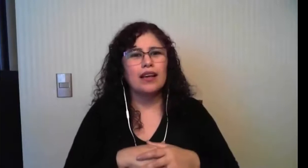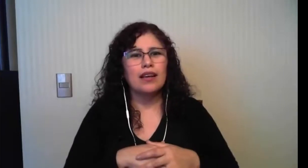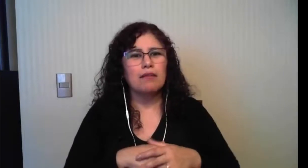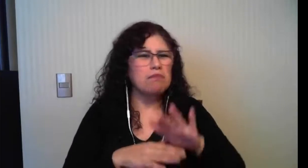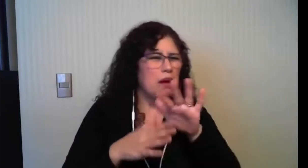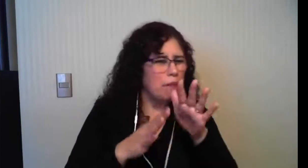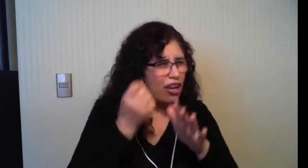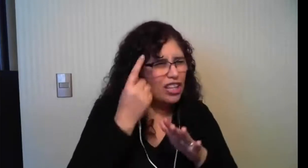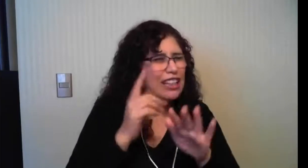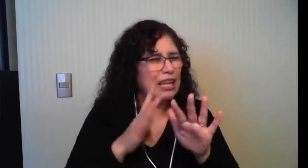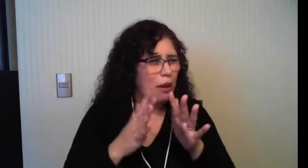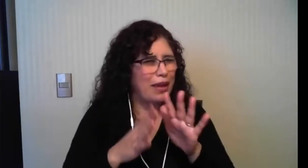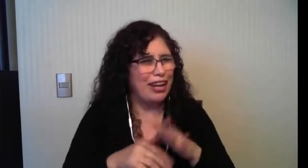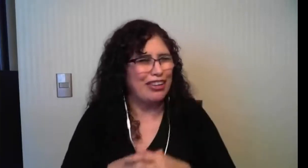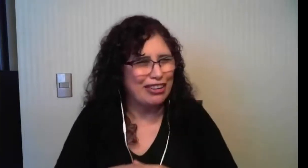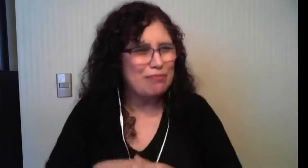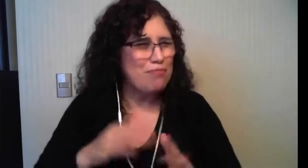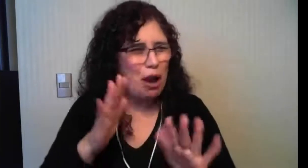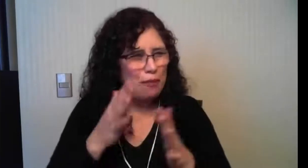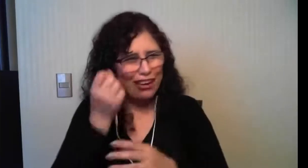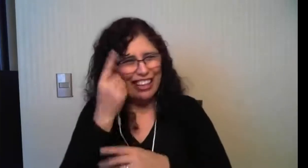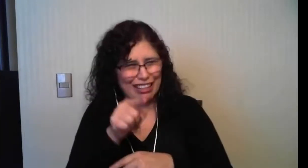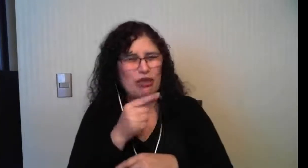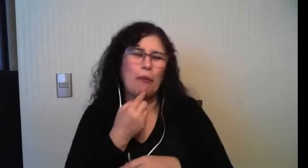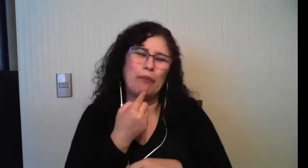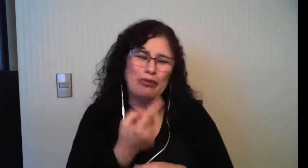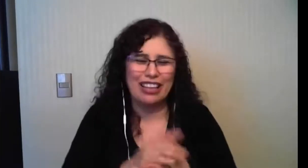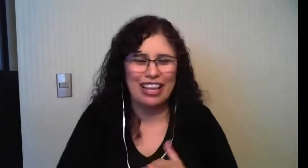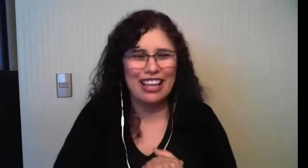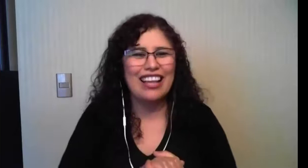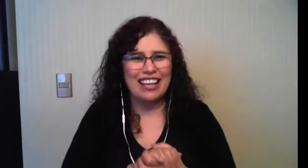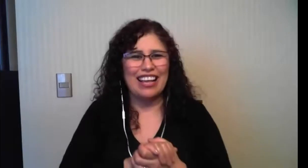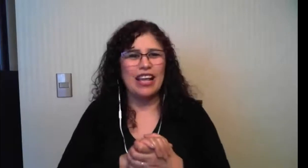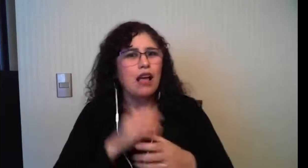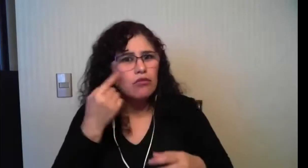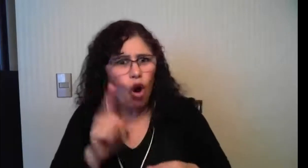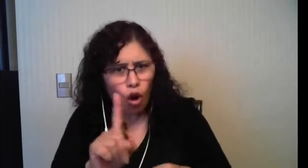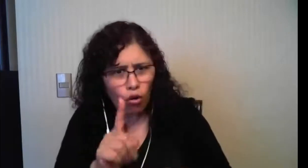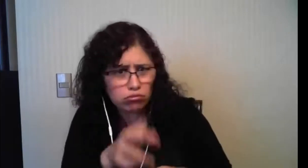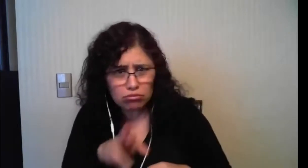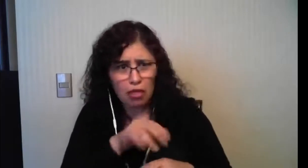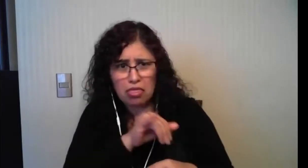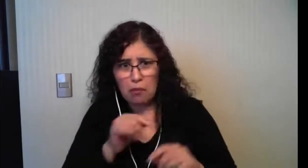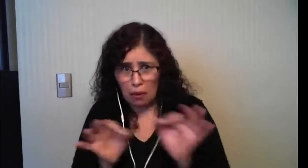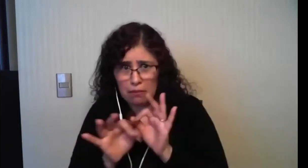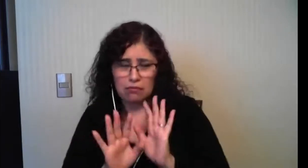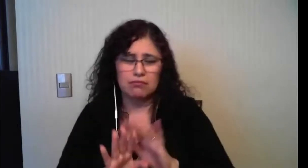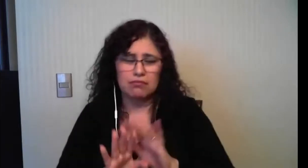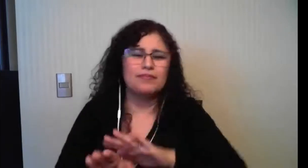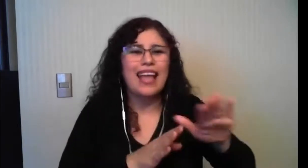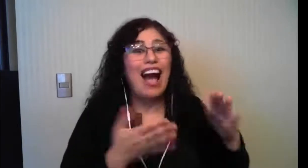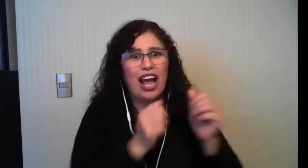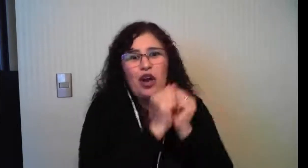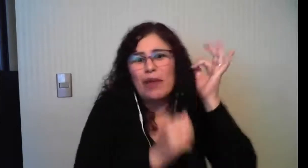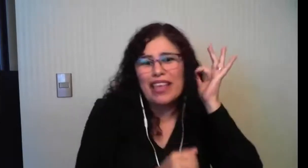piramidales, porque extrapiramidales, Sí, ¿no? O esos tienen otras manifestaciones. no, porque si le hablo de